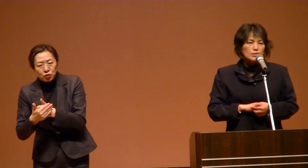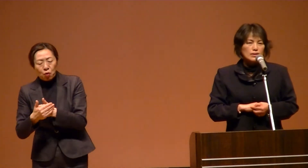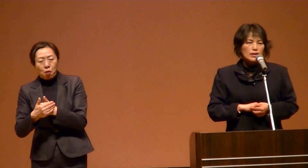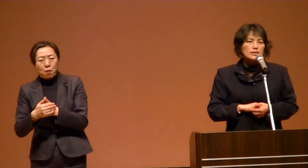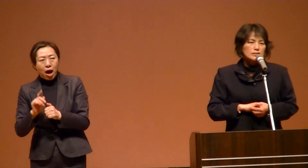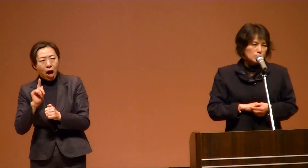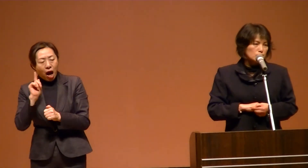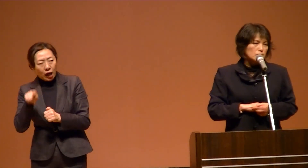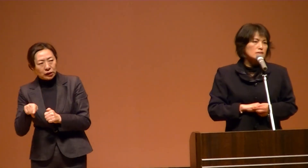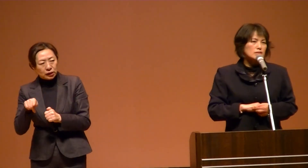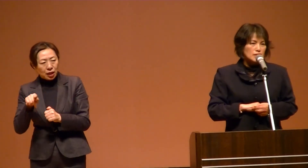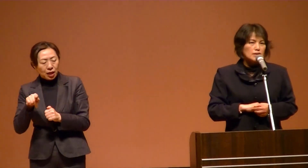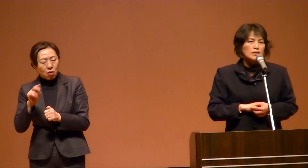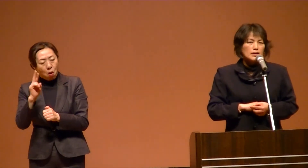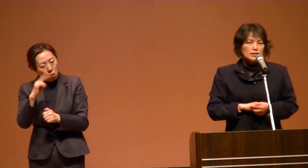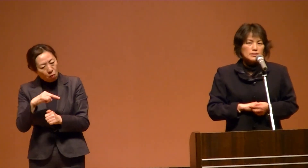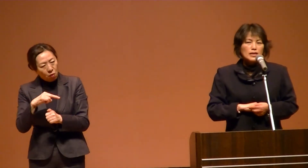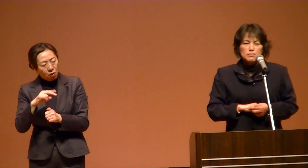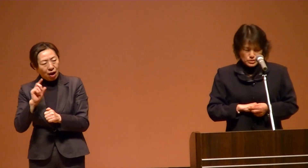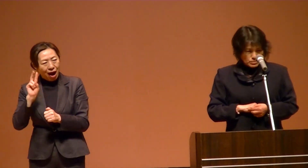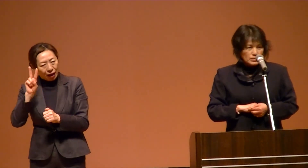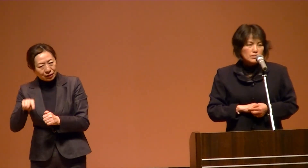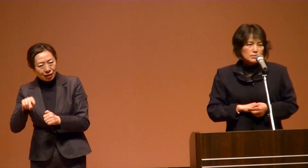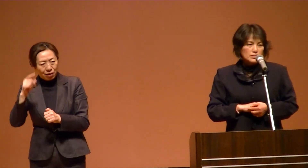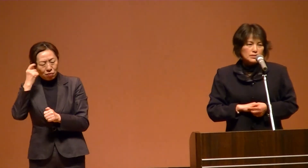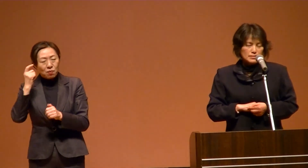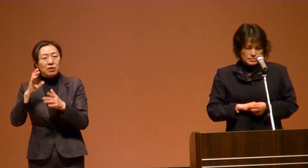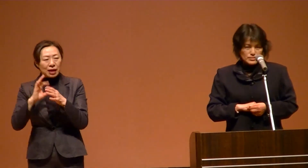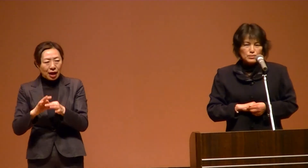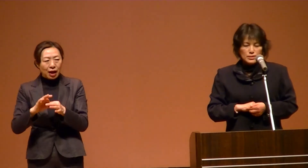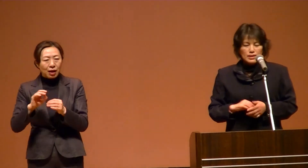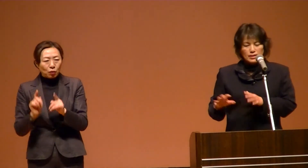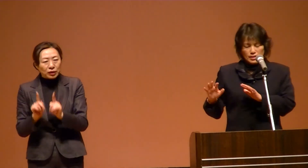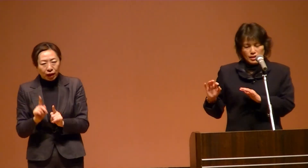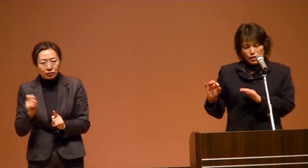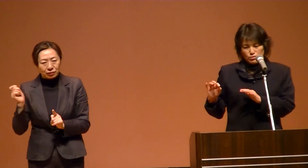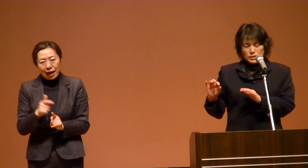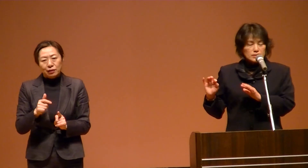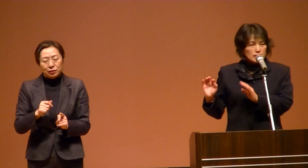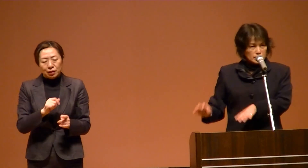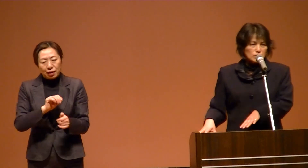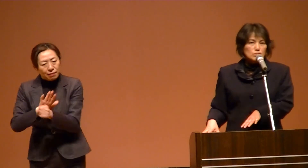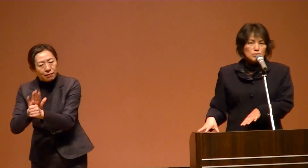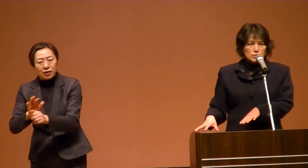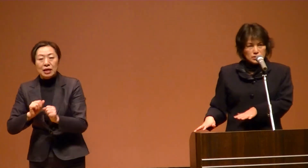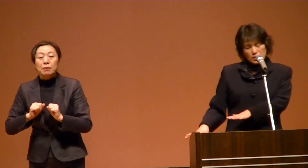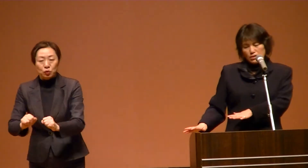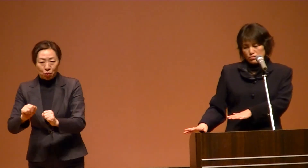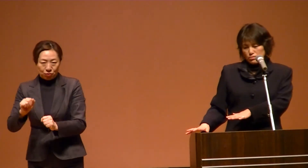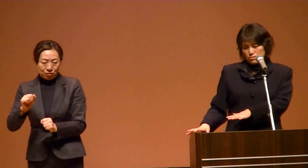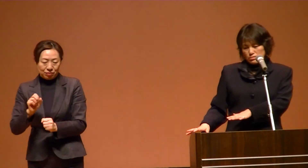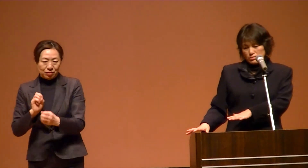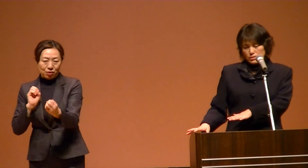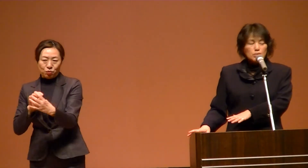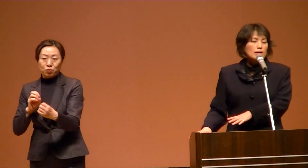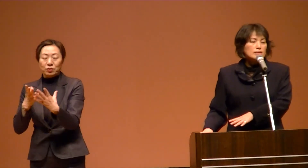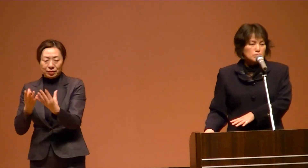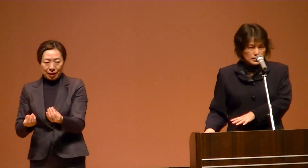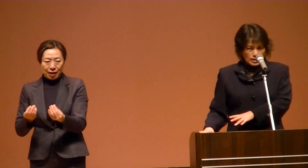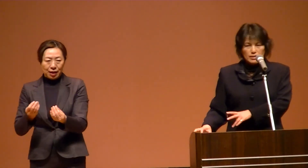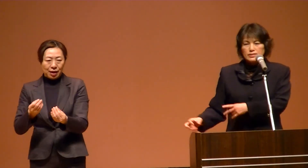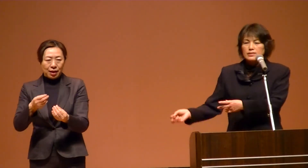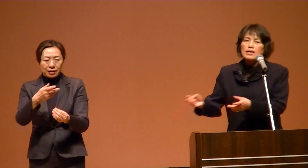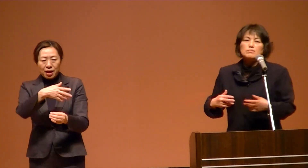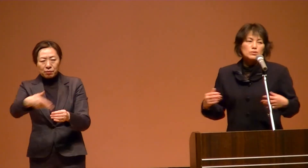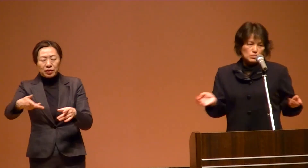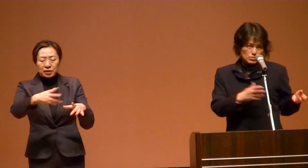後、明後日と設定してやりましょうって言って、それであの水が引けると同時にあの4階に降